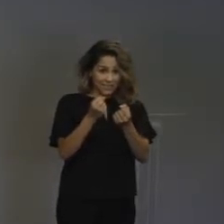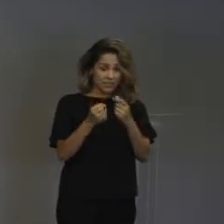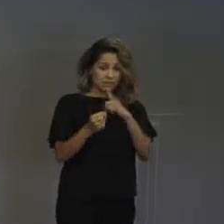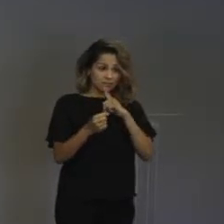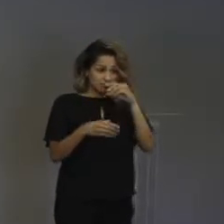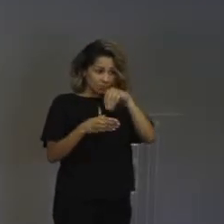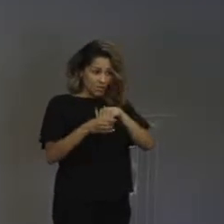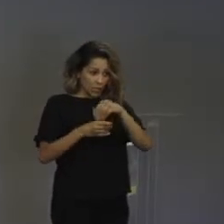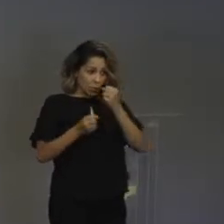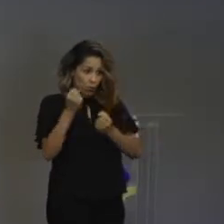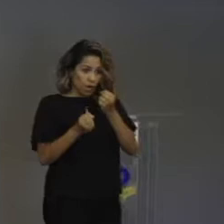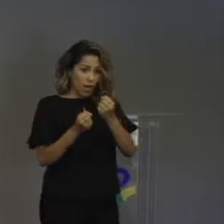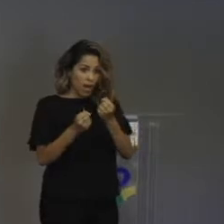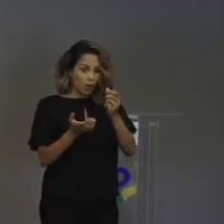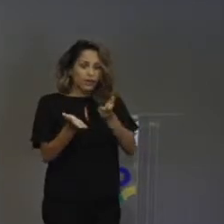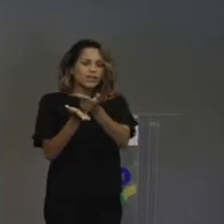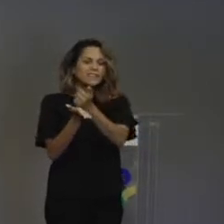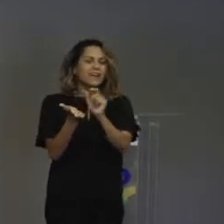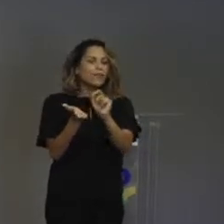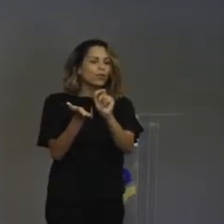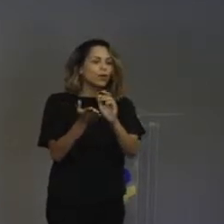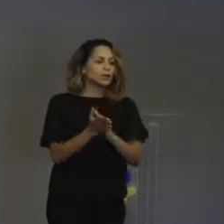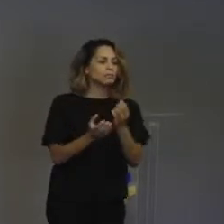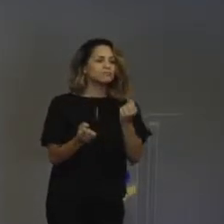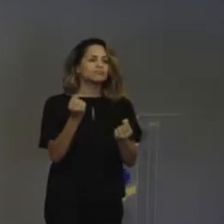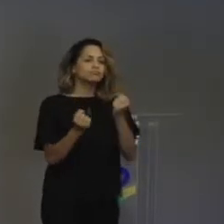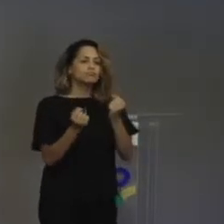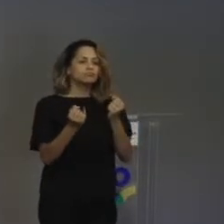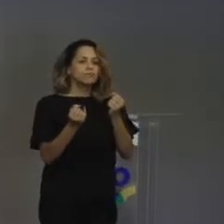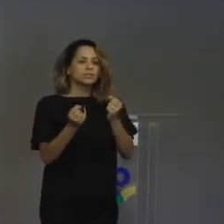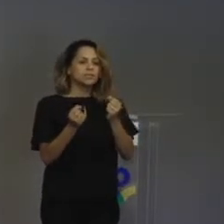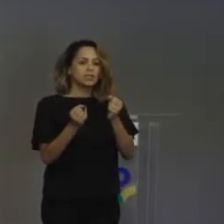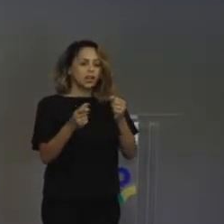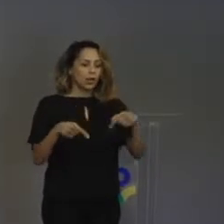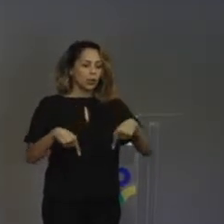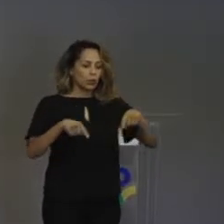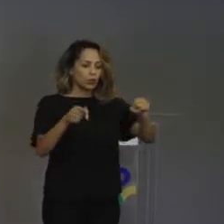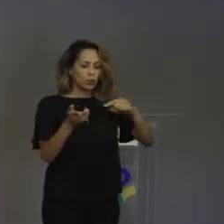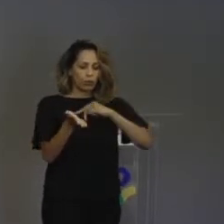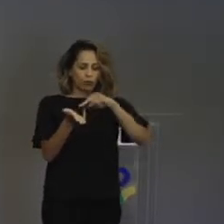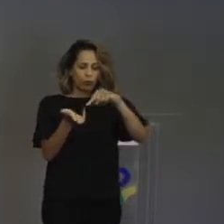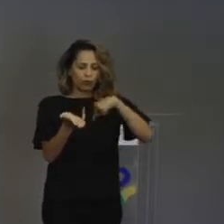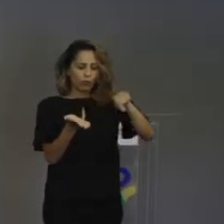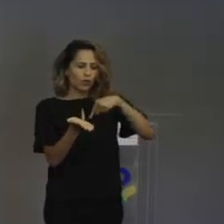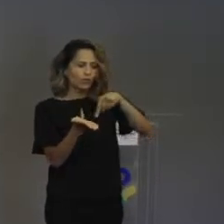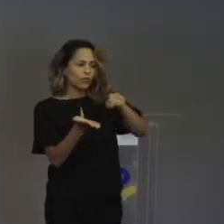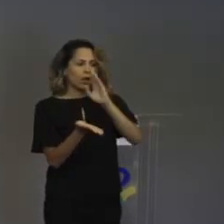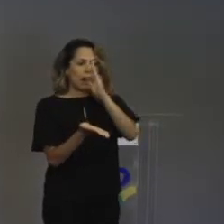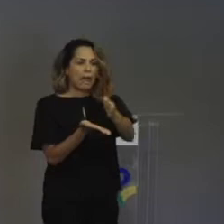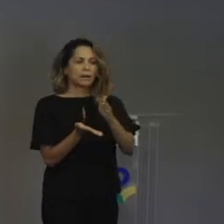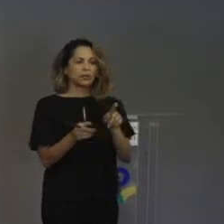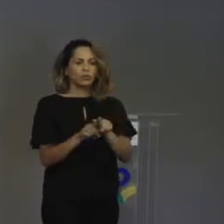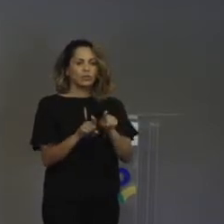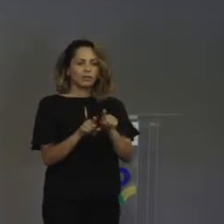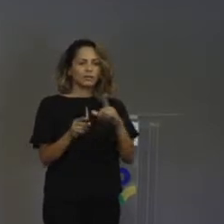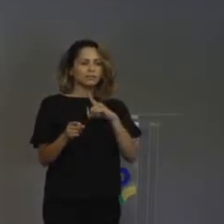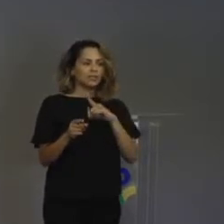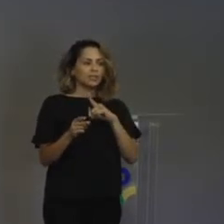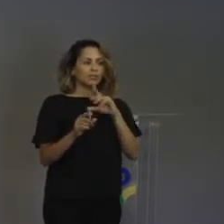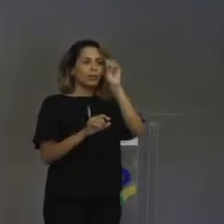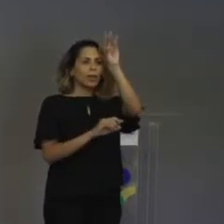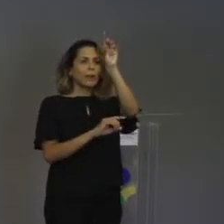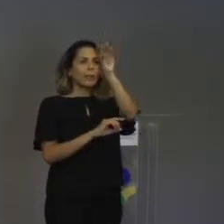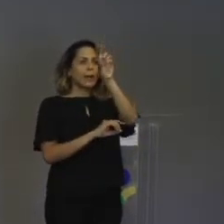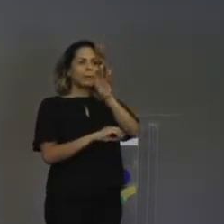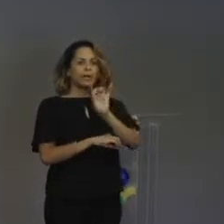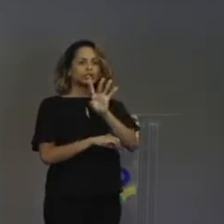farol, tem um farol, deve ser um farol que fica muito tempo fechado, e a escola. Não tem coisas no desenho. Tem um desenho legal da casa, tem um